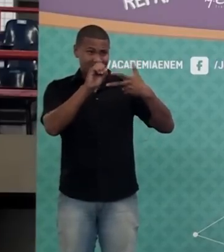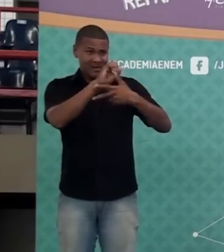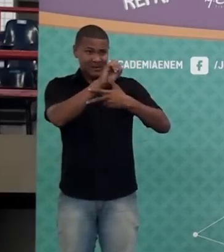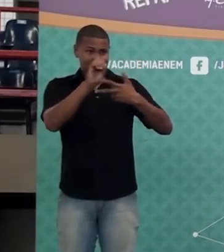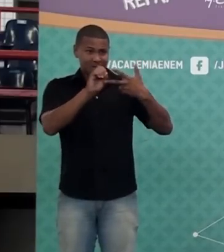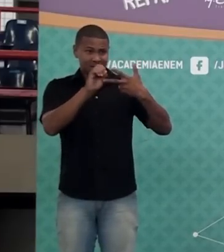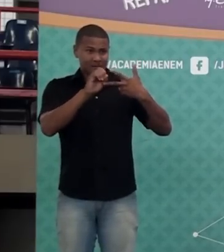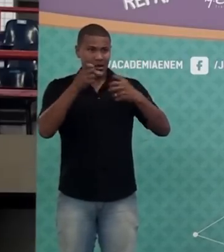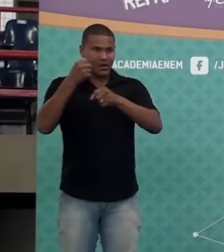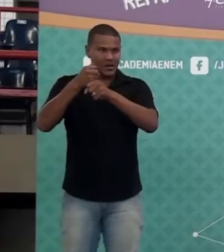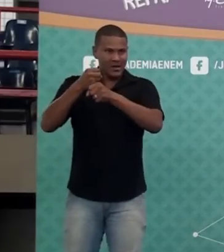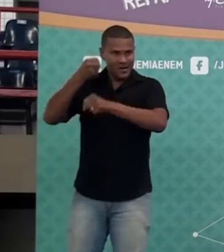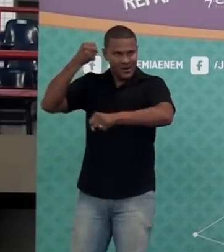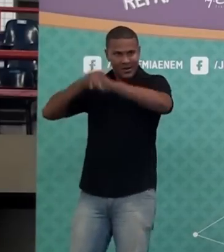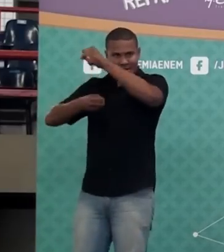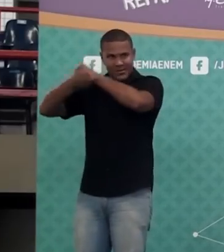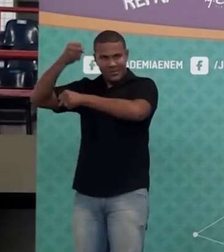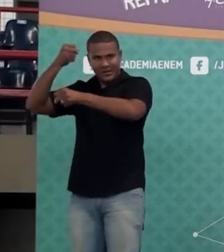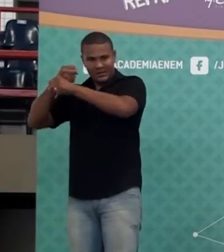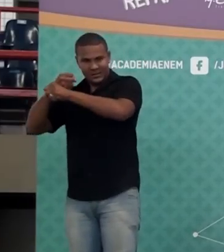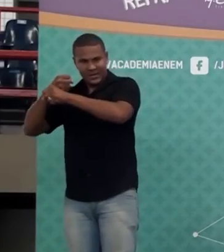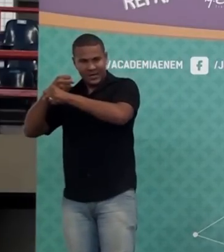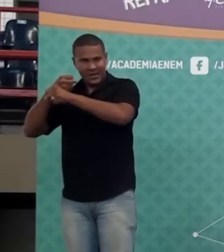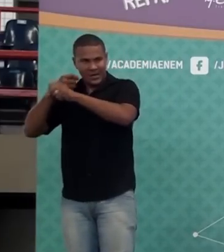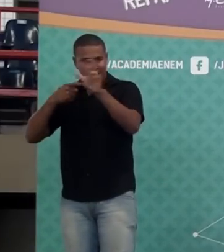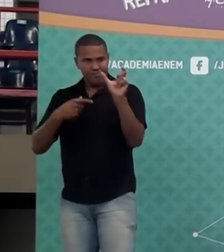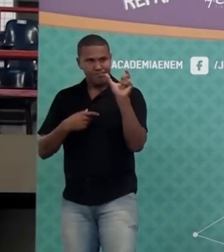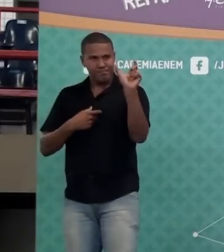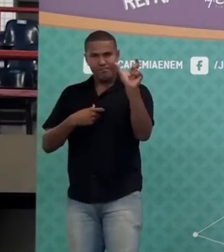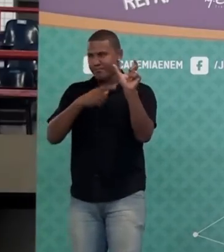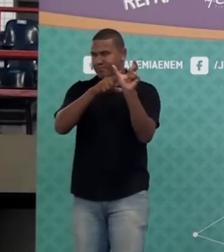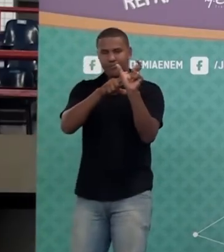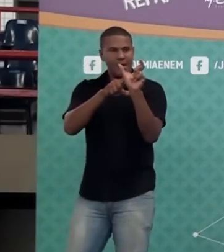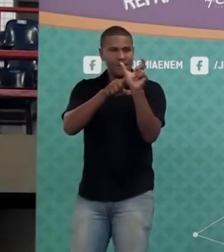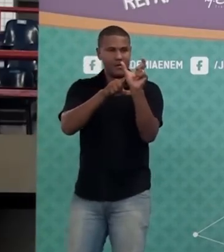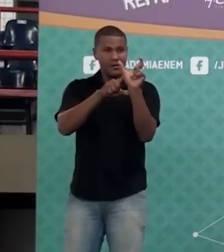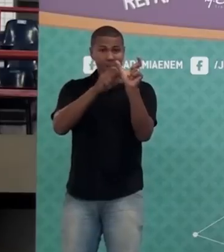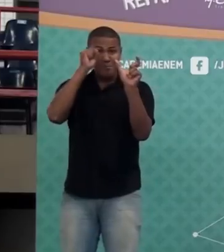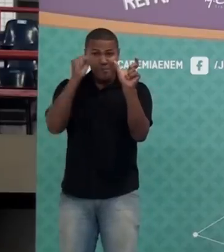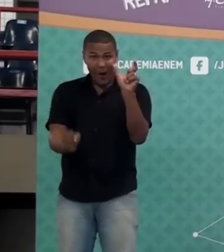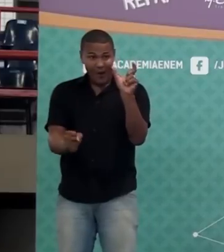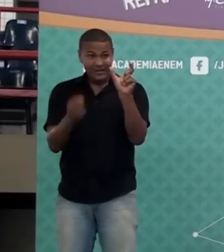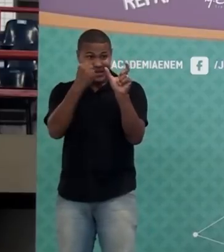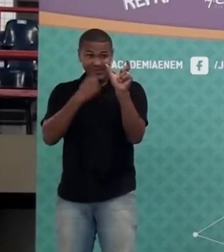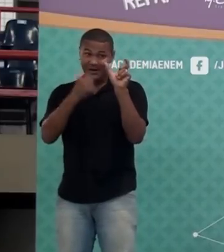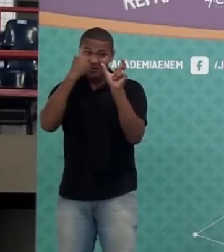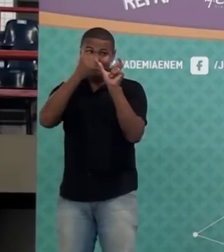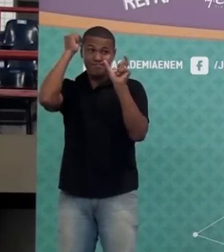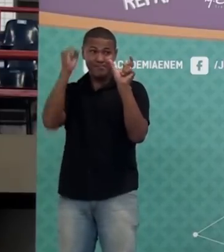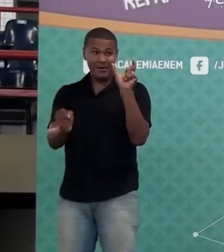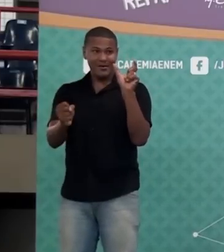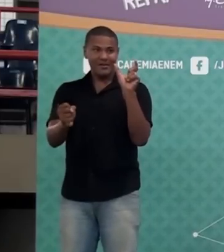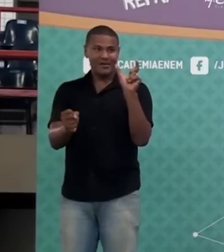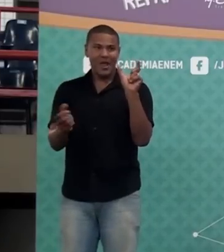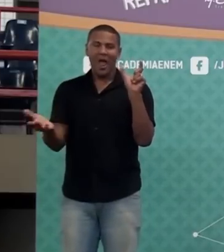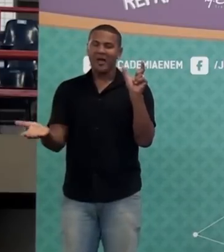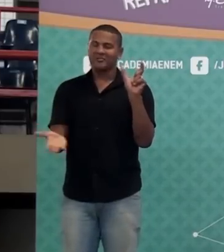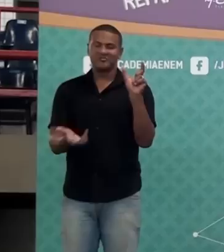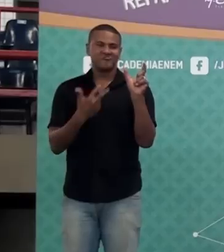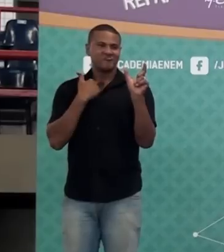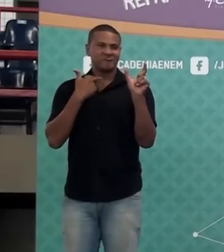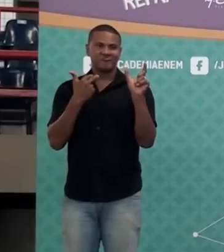ser colocado no ano passado não vai mais ser passado de forma sem ser computado como erro.